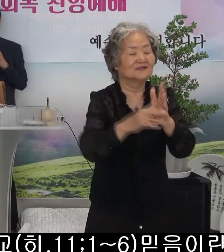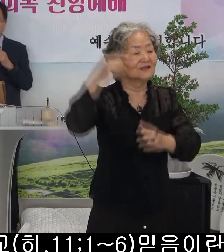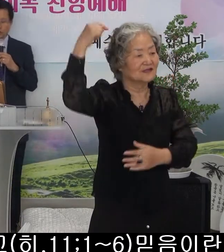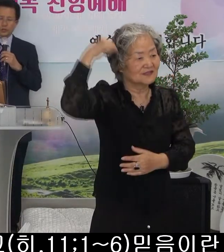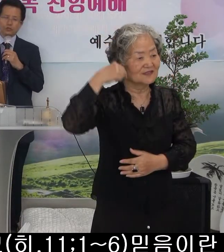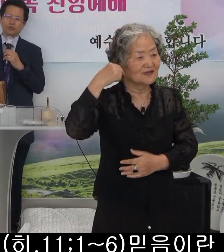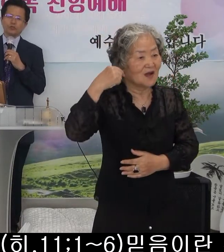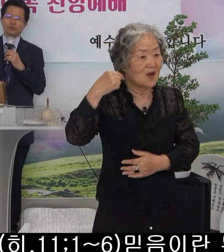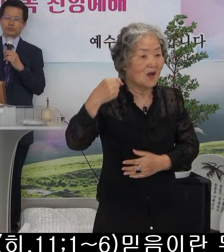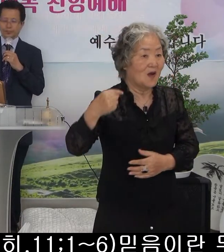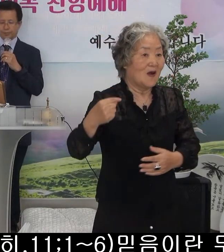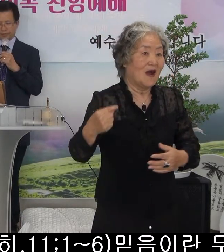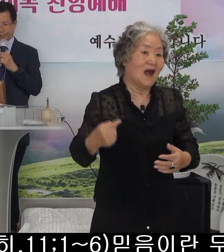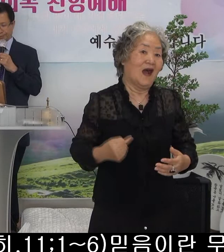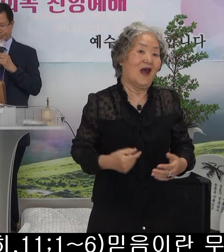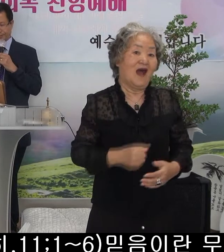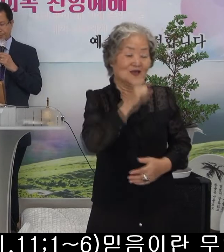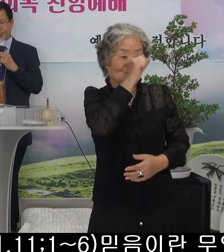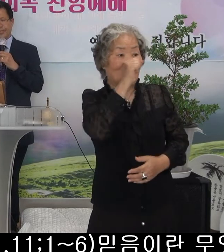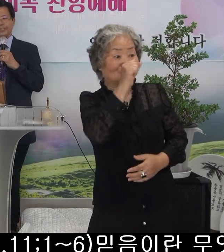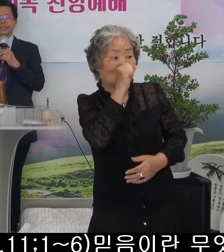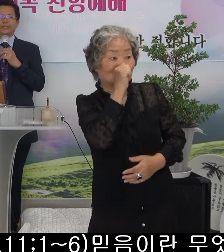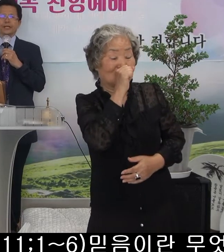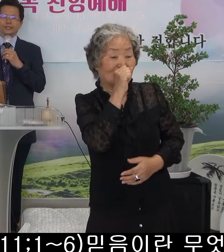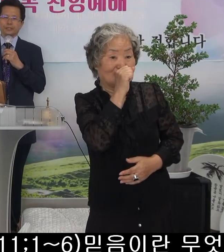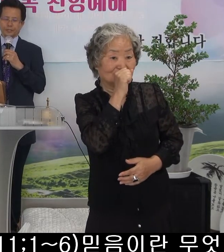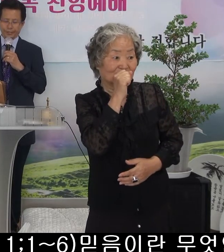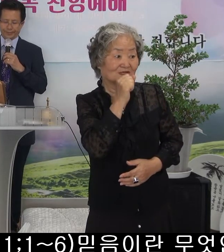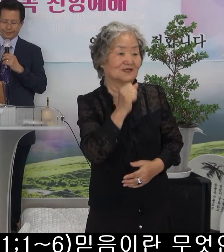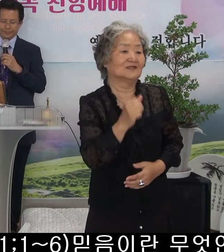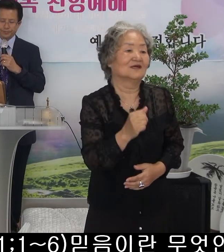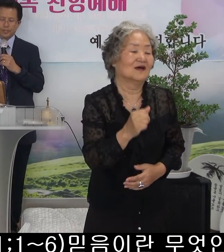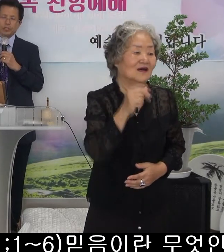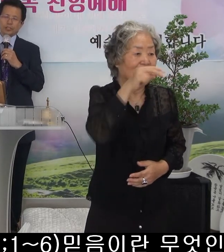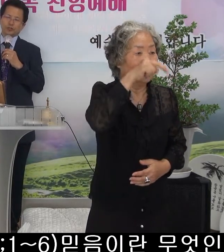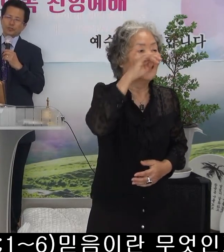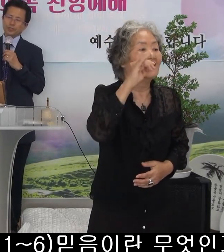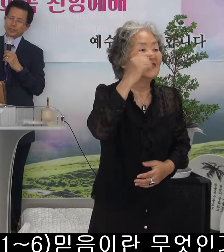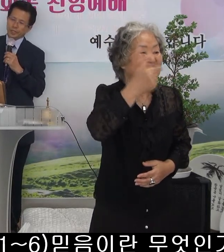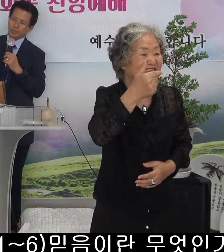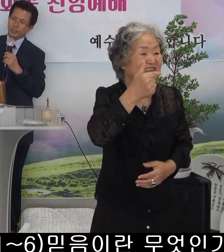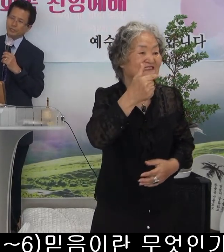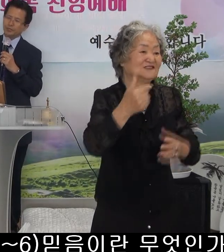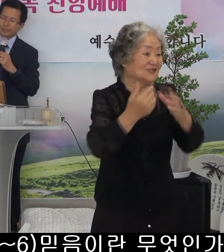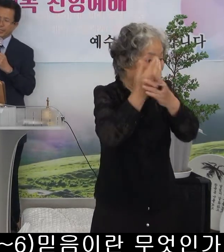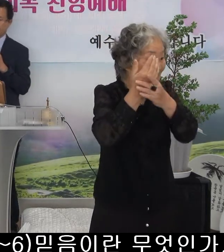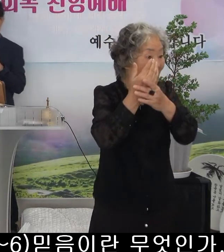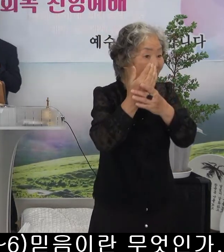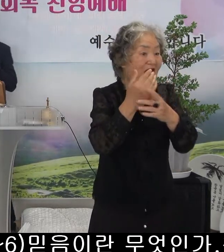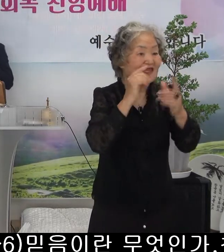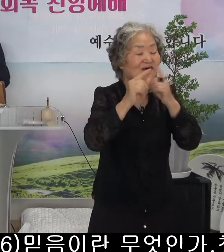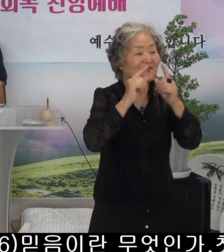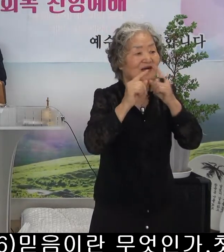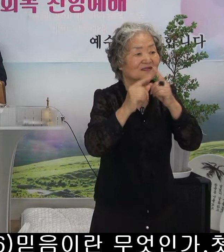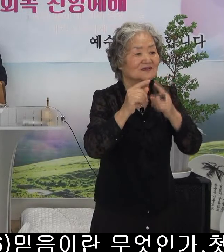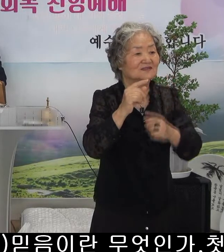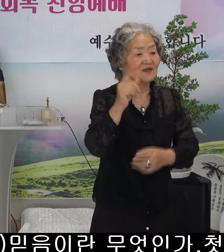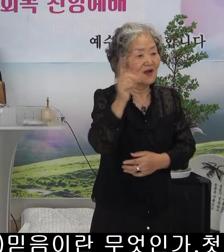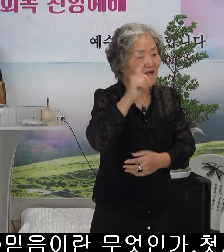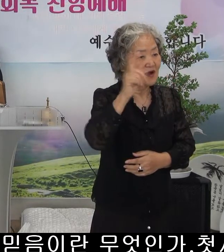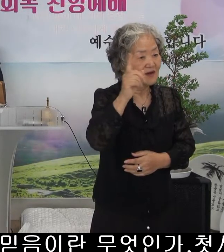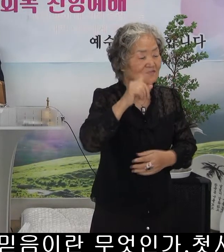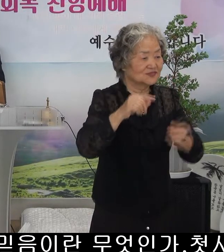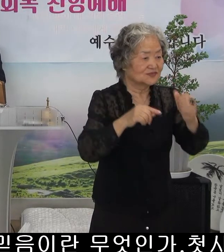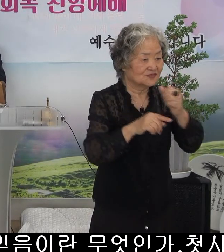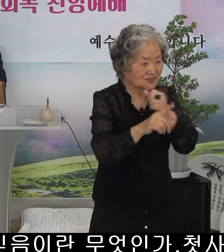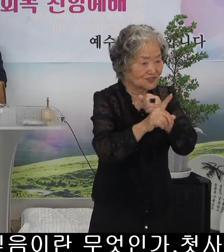많이 하고 또 들을 수 있을 것입니다. 근데 이 신난다라는 것은 예수를 믿는 사람이나 불신자나 똑같이 신난다는